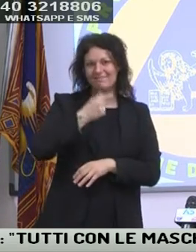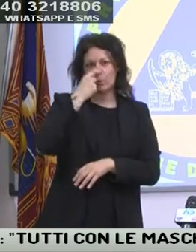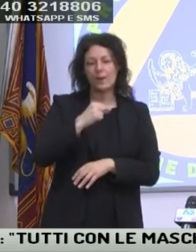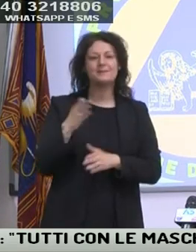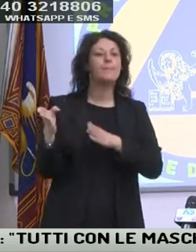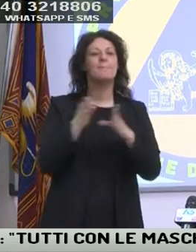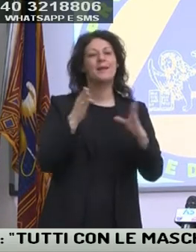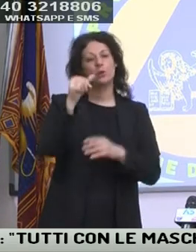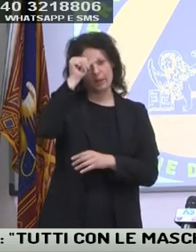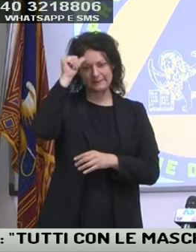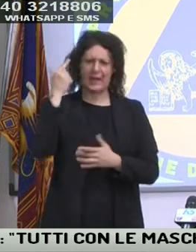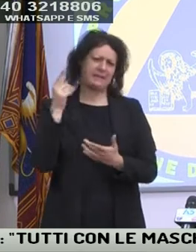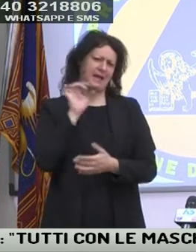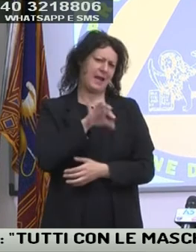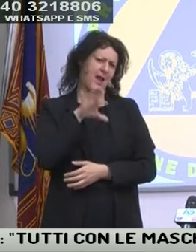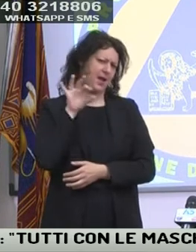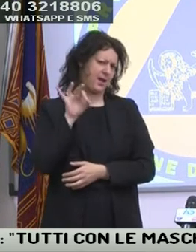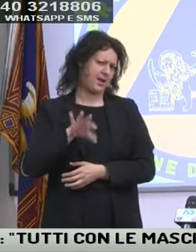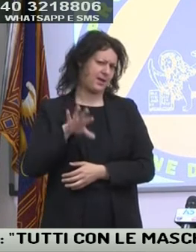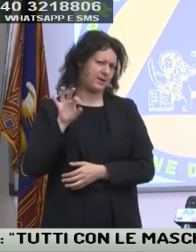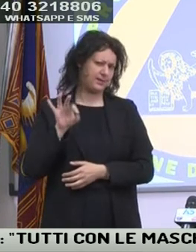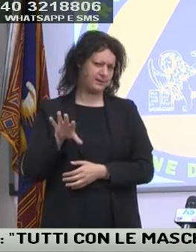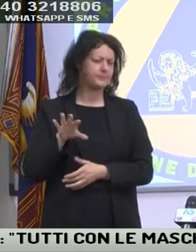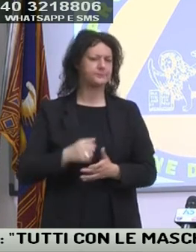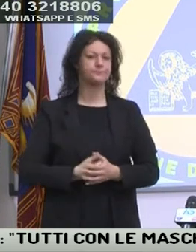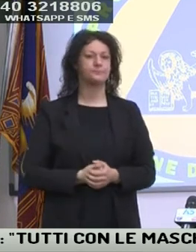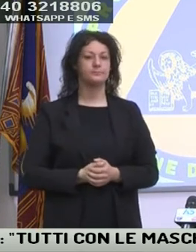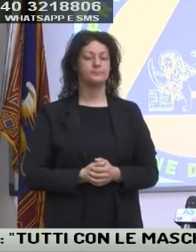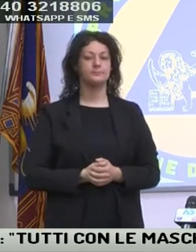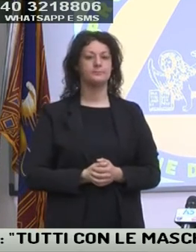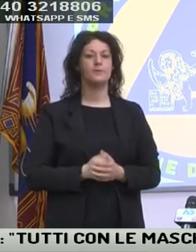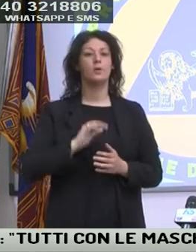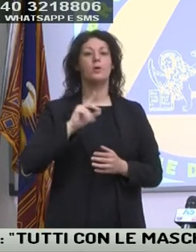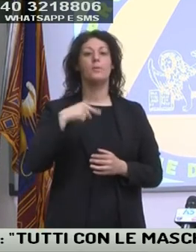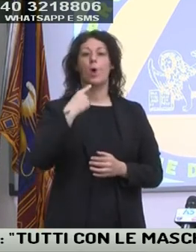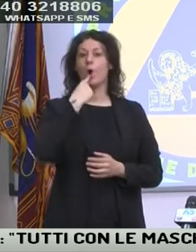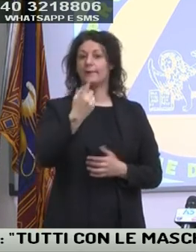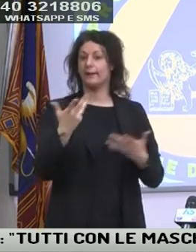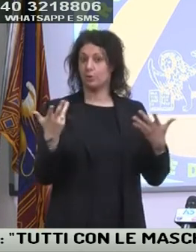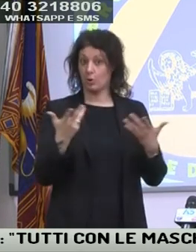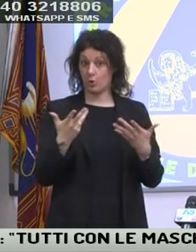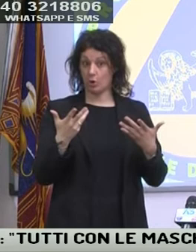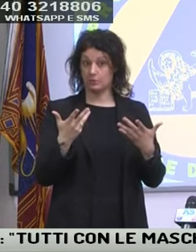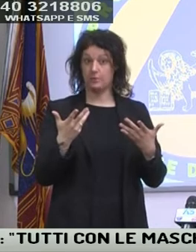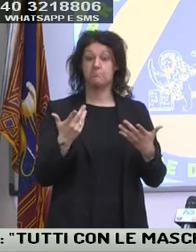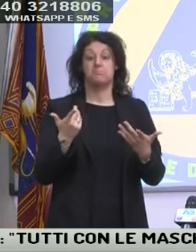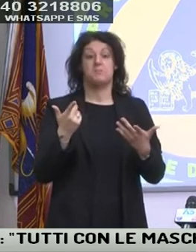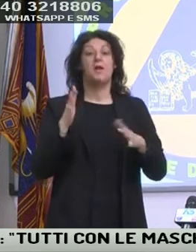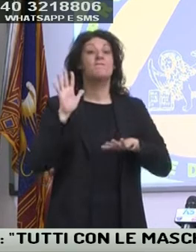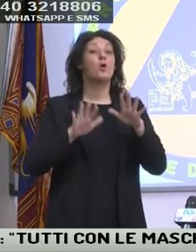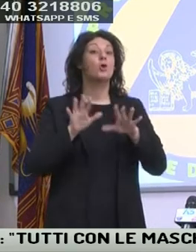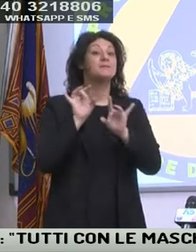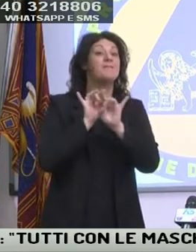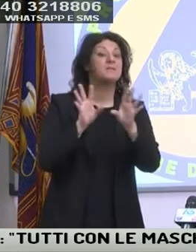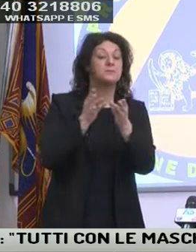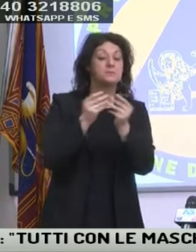sindrome influenzali primaverili estive, soprattutto estive. Due, forse l'effetto della temperatura,